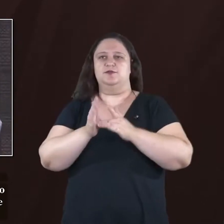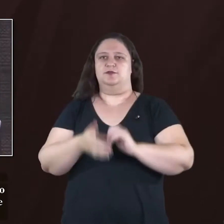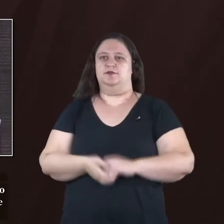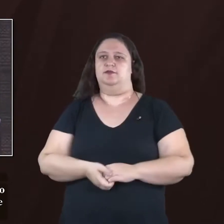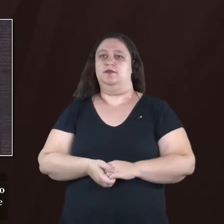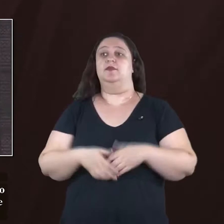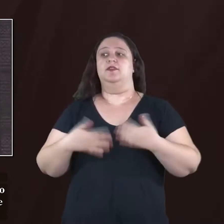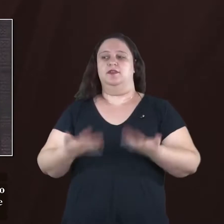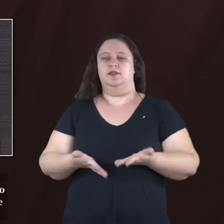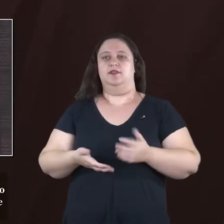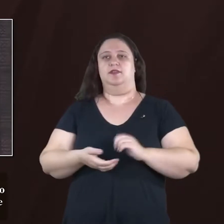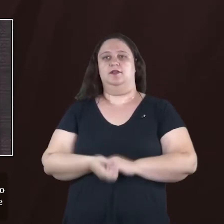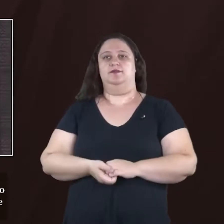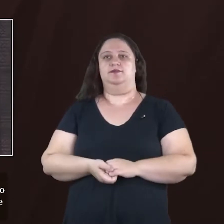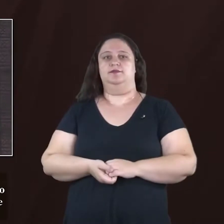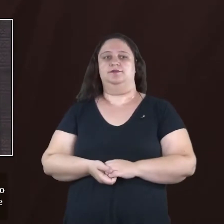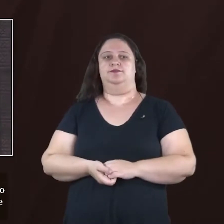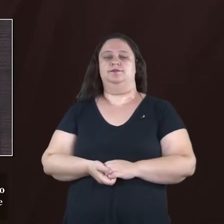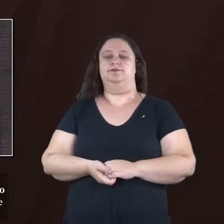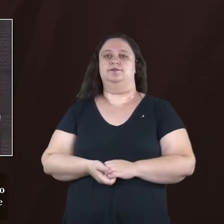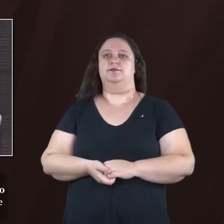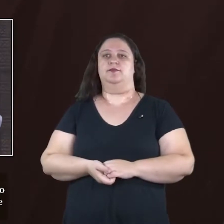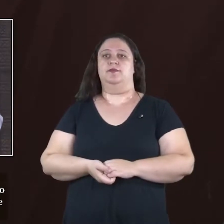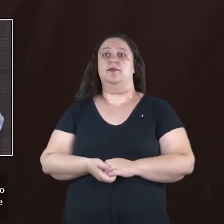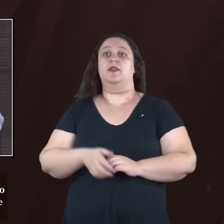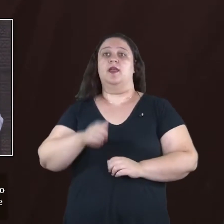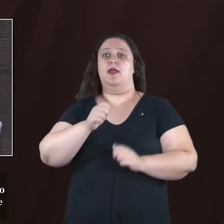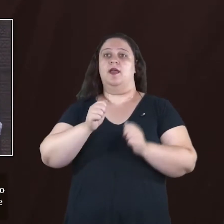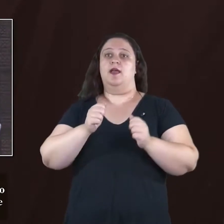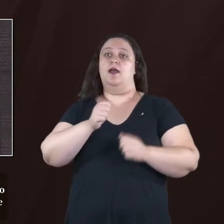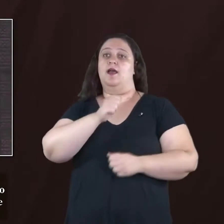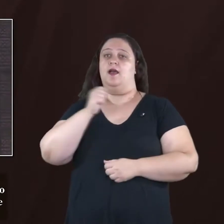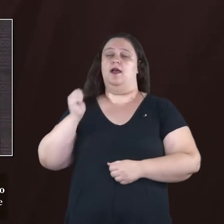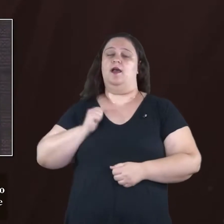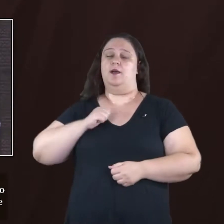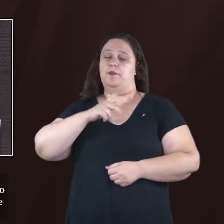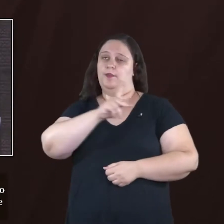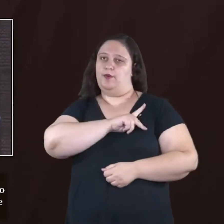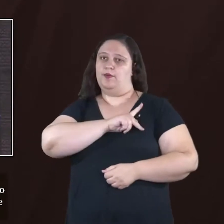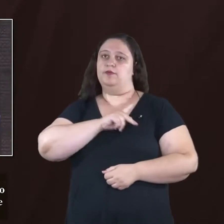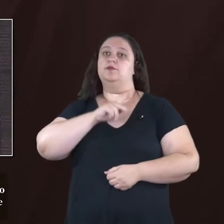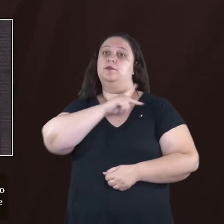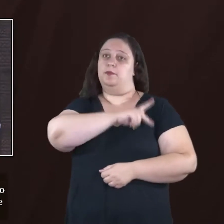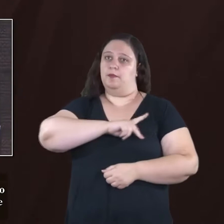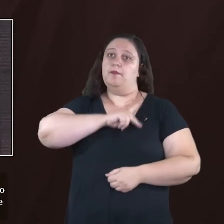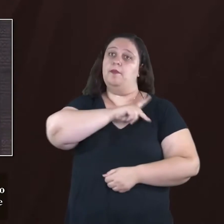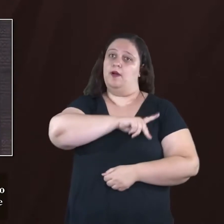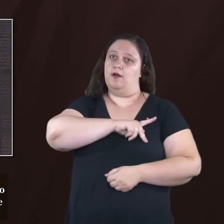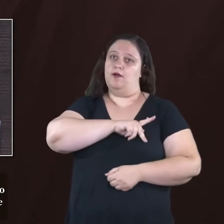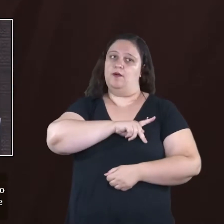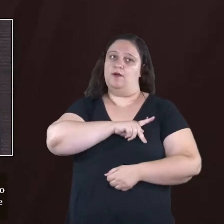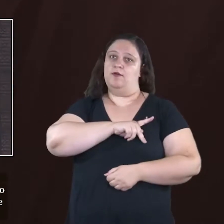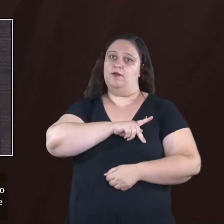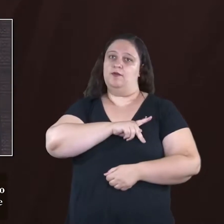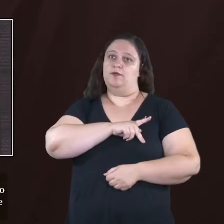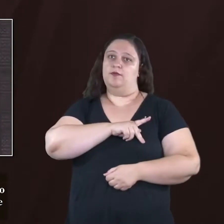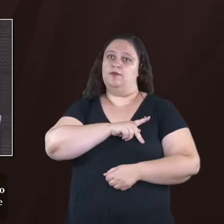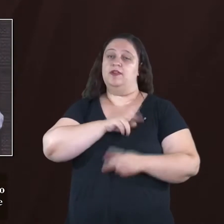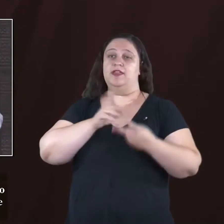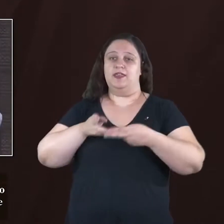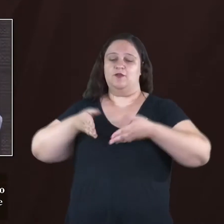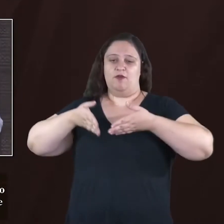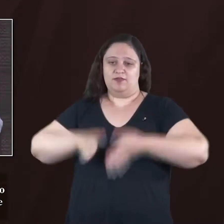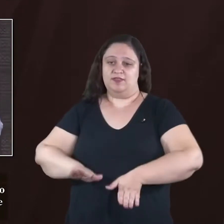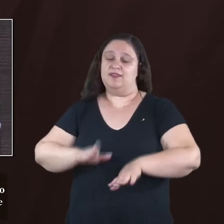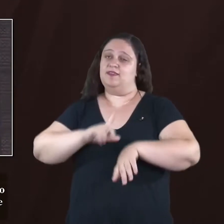irmãos, esse foi o apóstolo Paulo, nascido fora do tempo, quer dizer, ele não viu